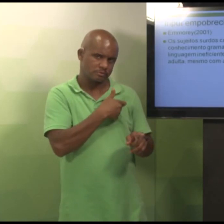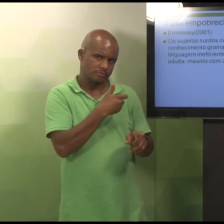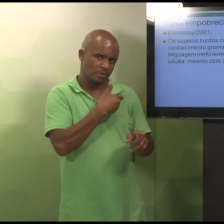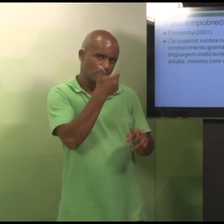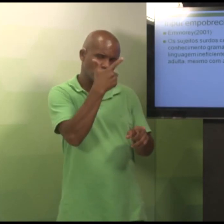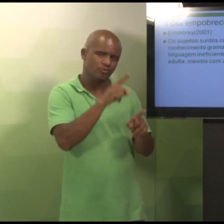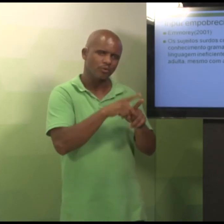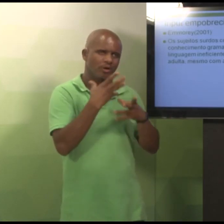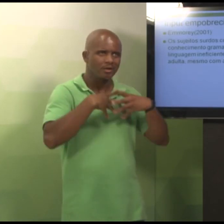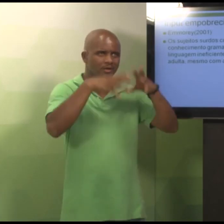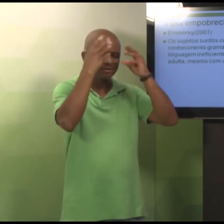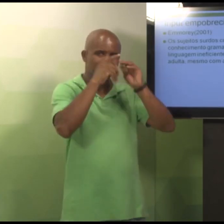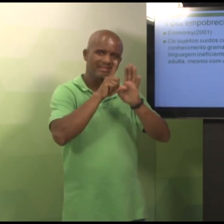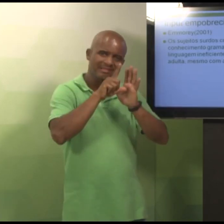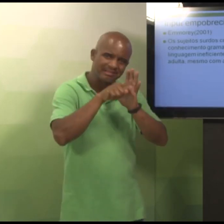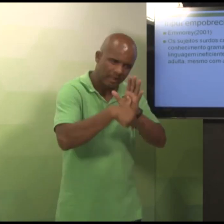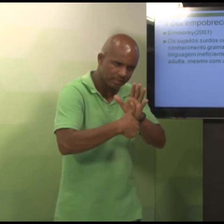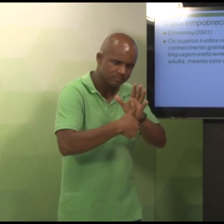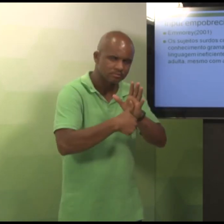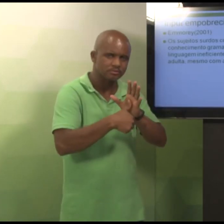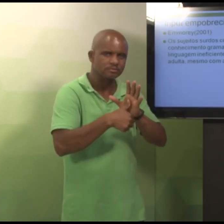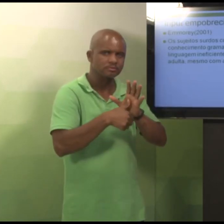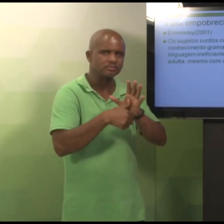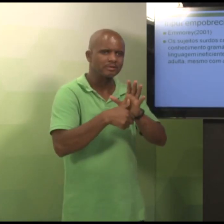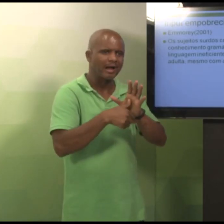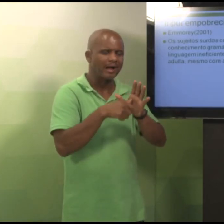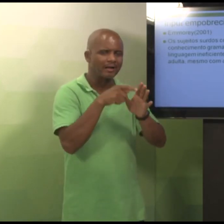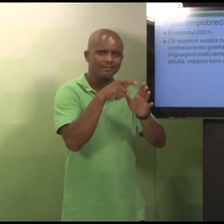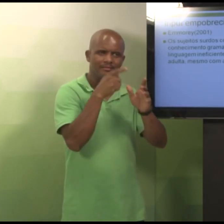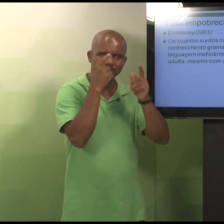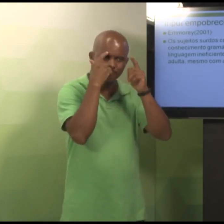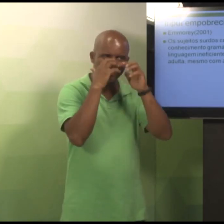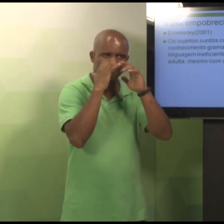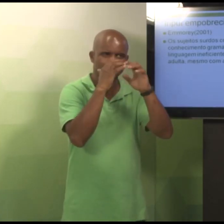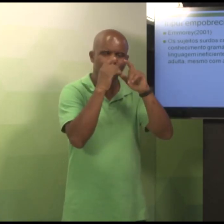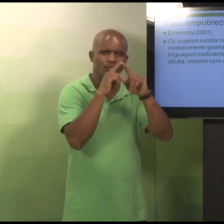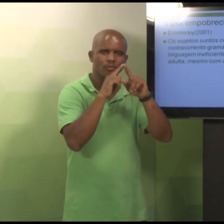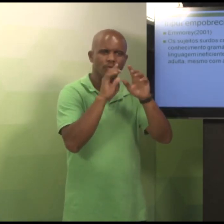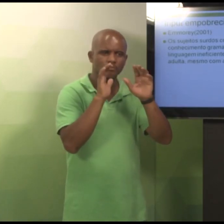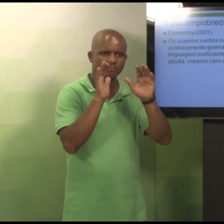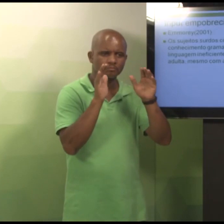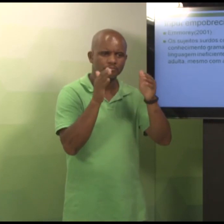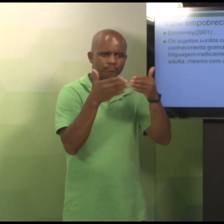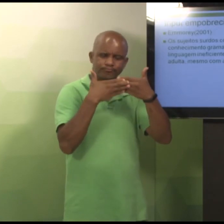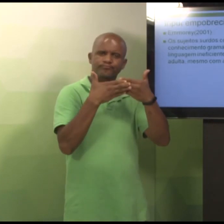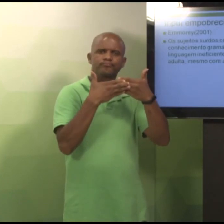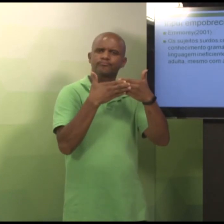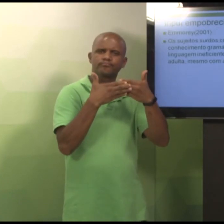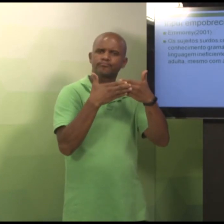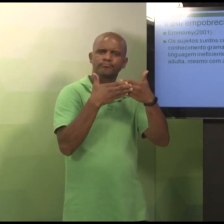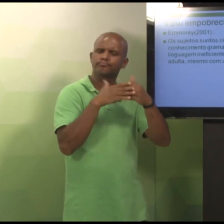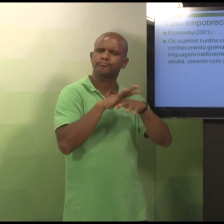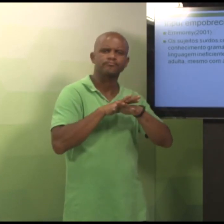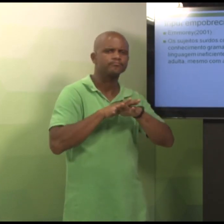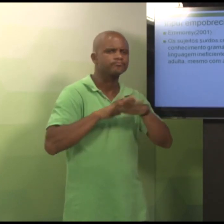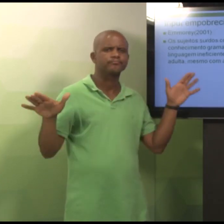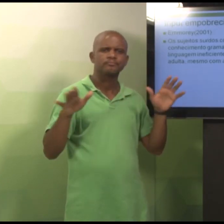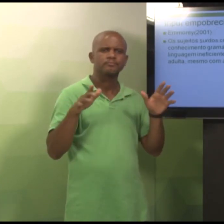a partir de uma certa idade, dos 12 anos, há uma lentidão, um atraso